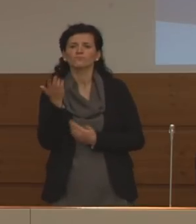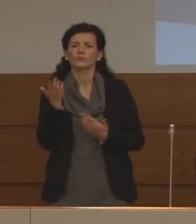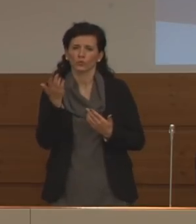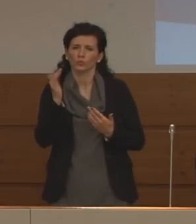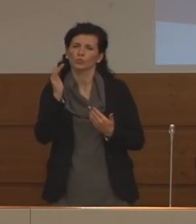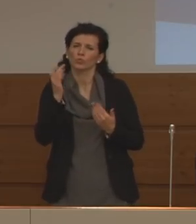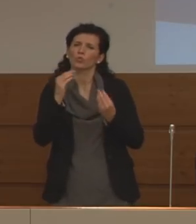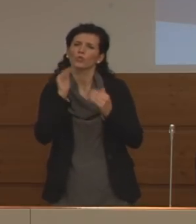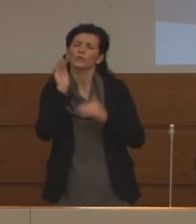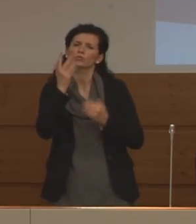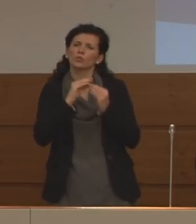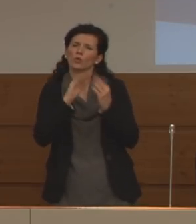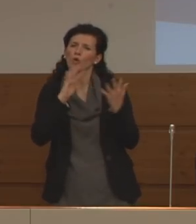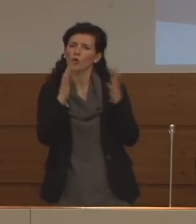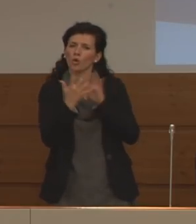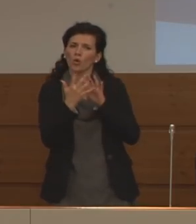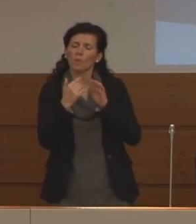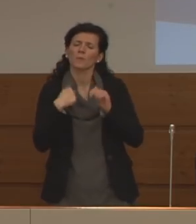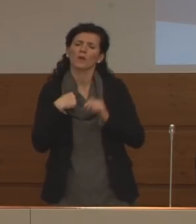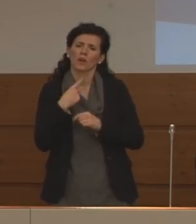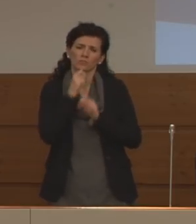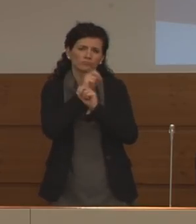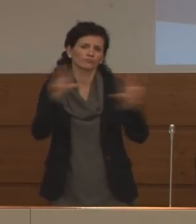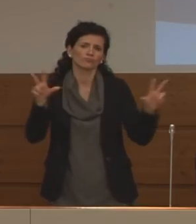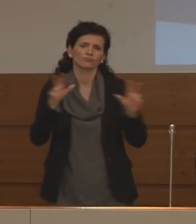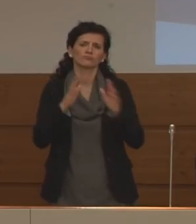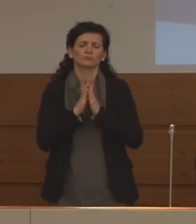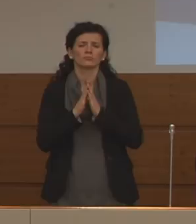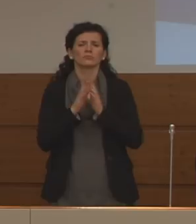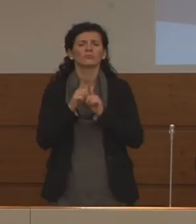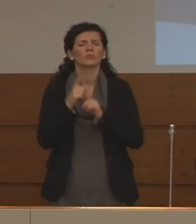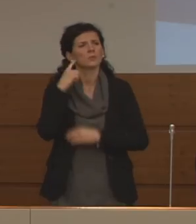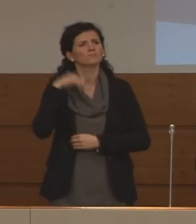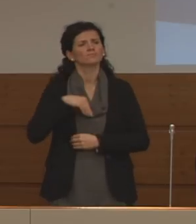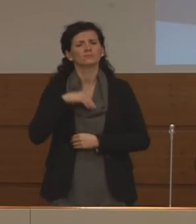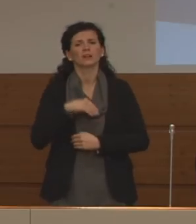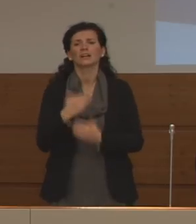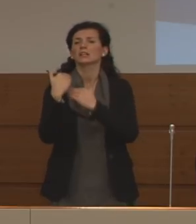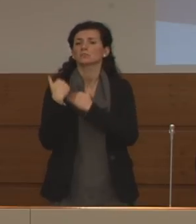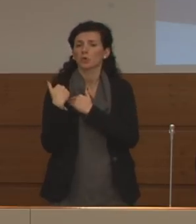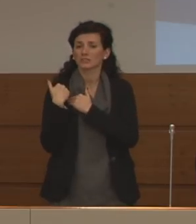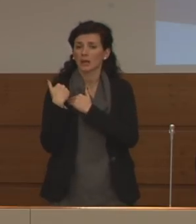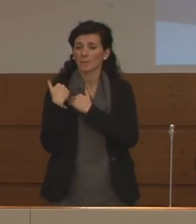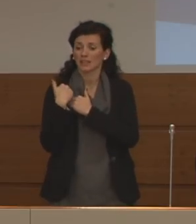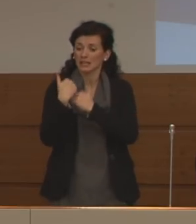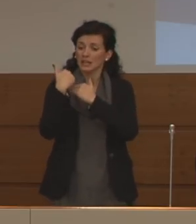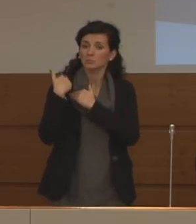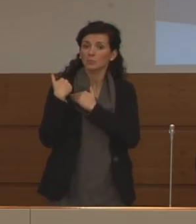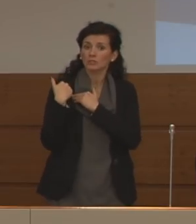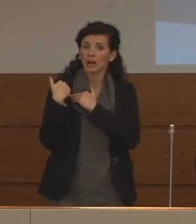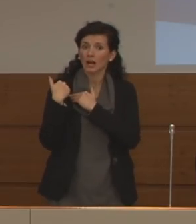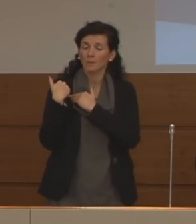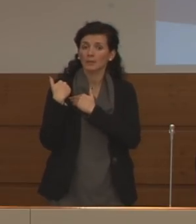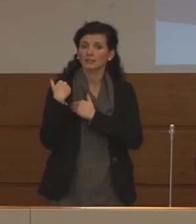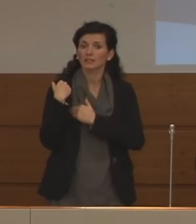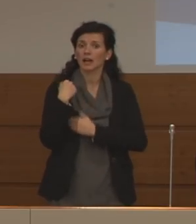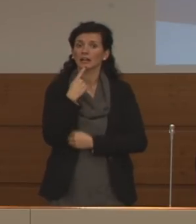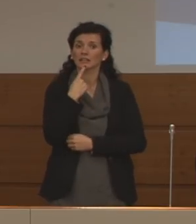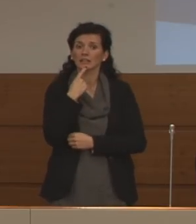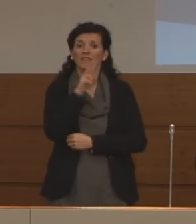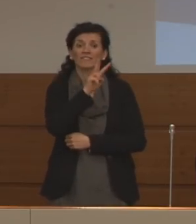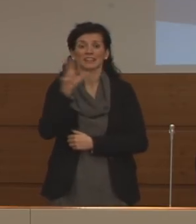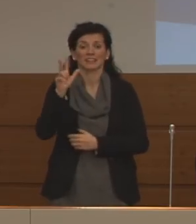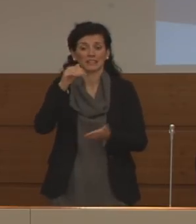senso di responsabilità di tutti familiare di quei più di 23.000 nostri